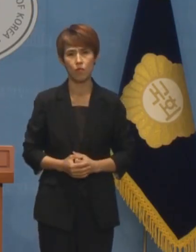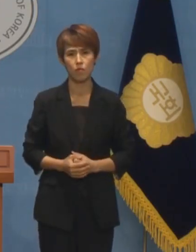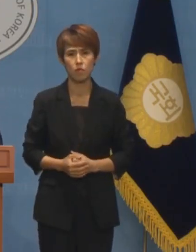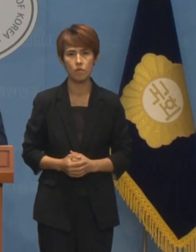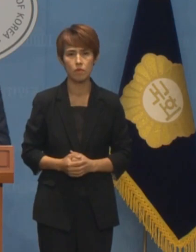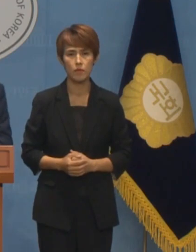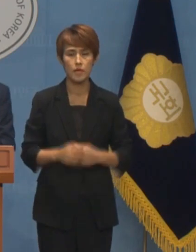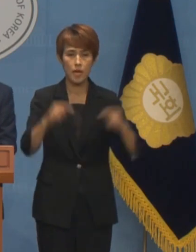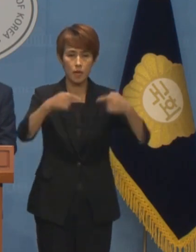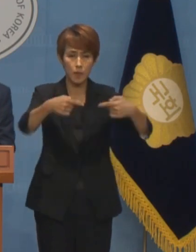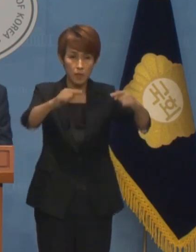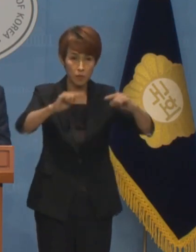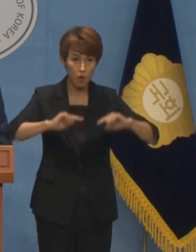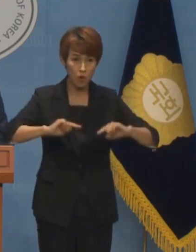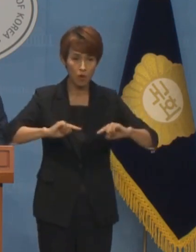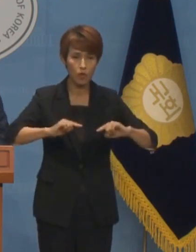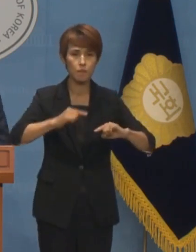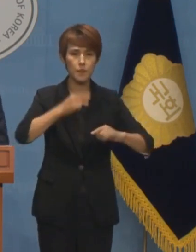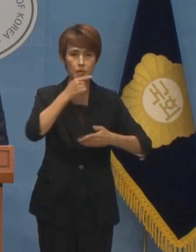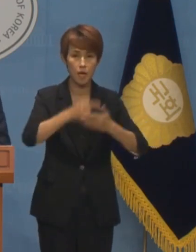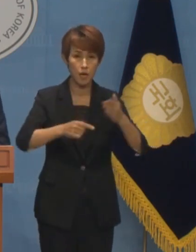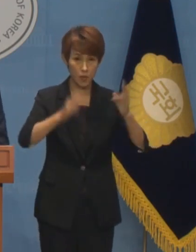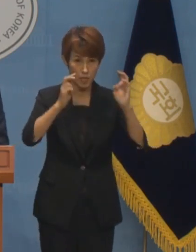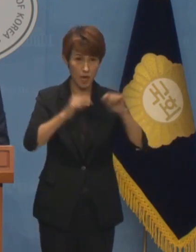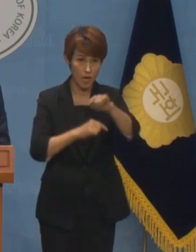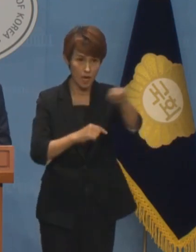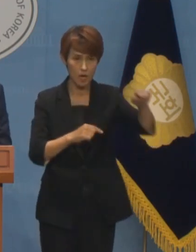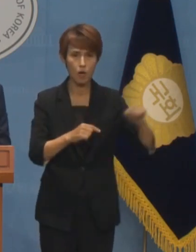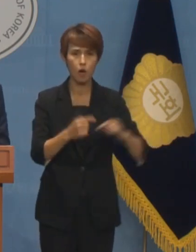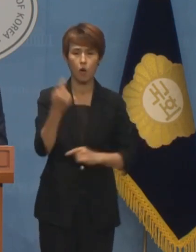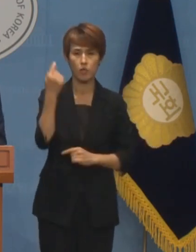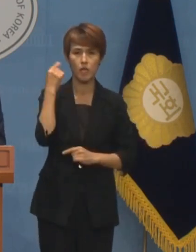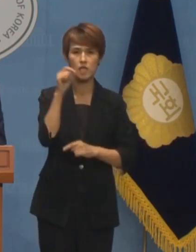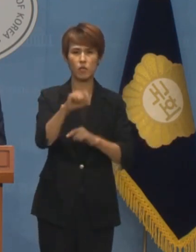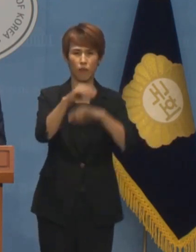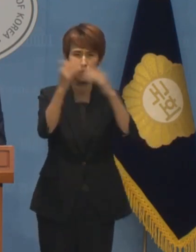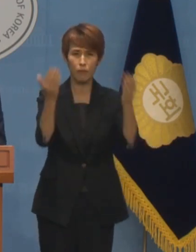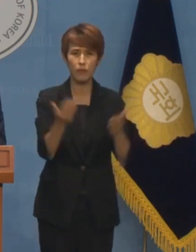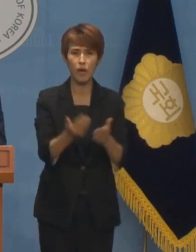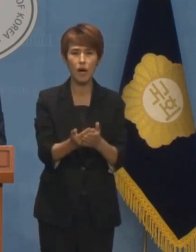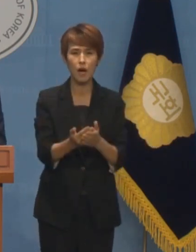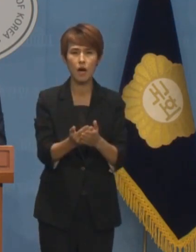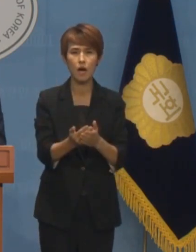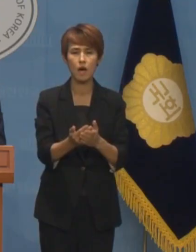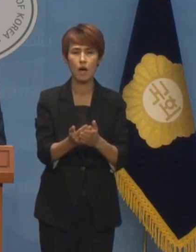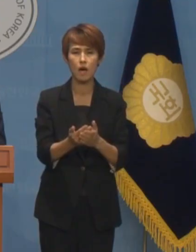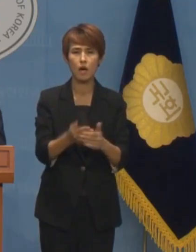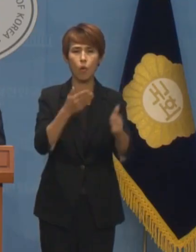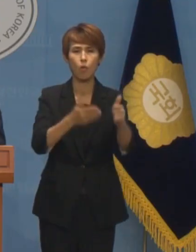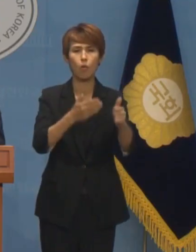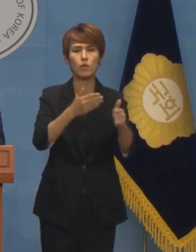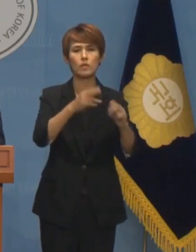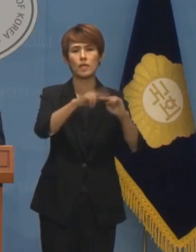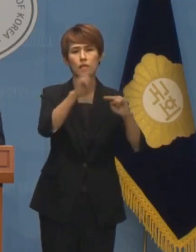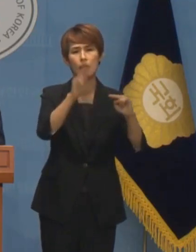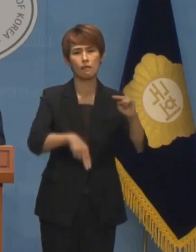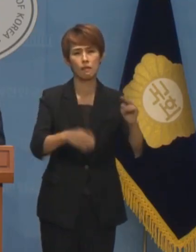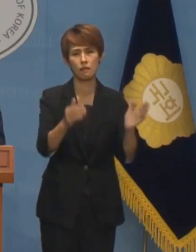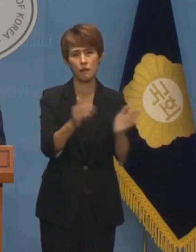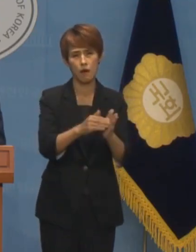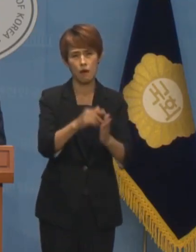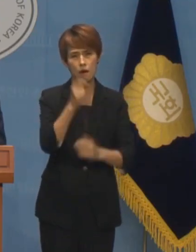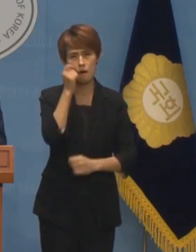간담회에 참석한 한 피해업체 대표는 어제 직원들 전부 다 권고사직했다며